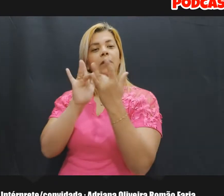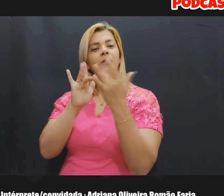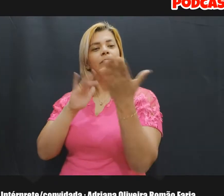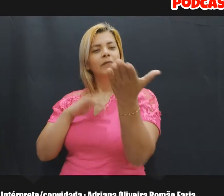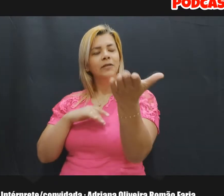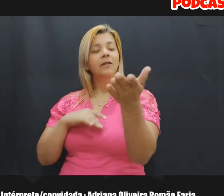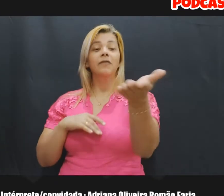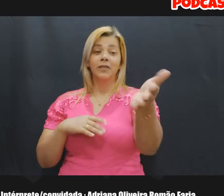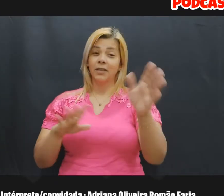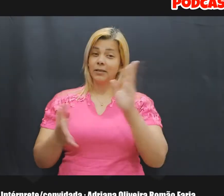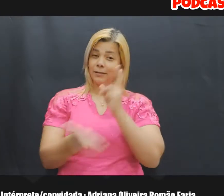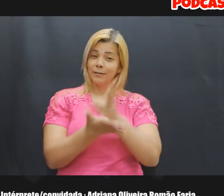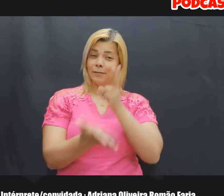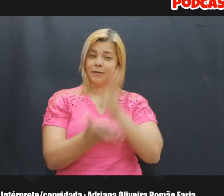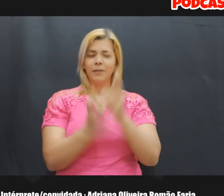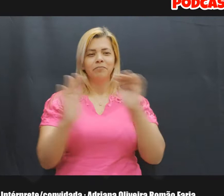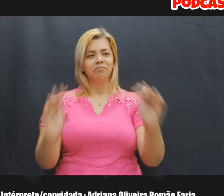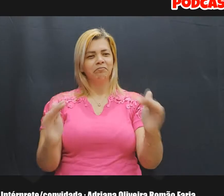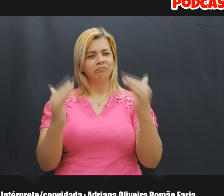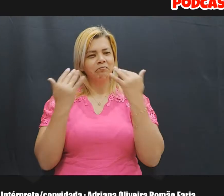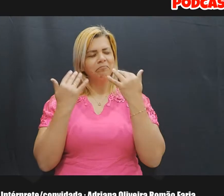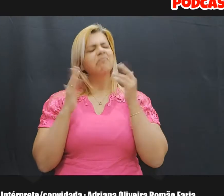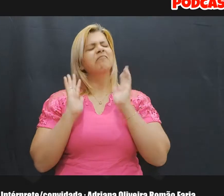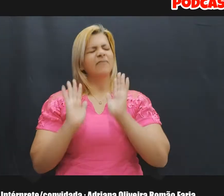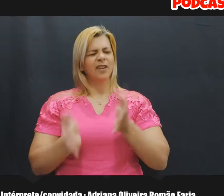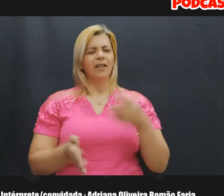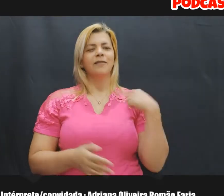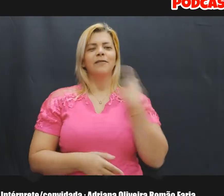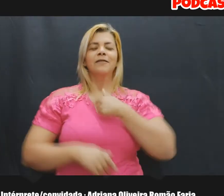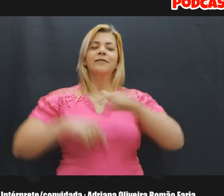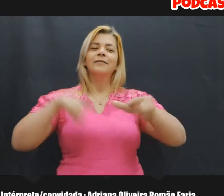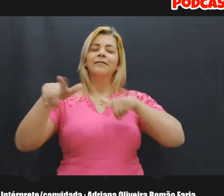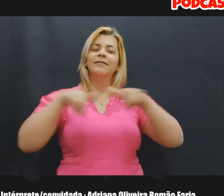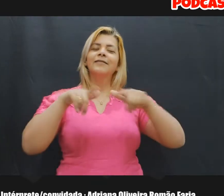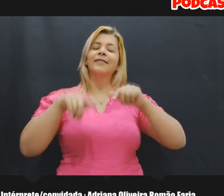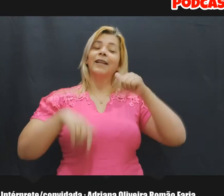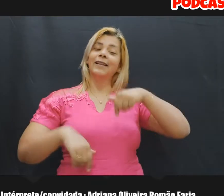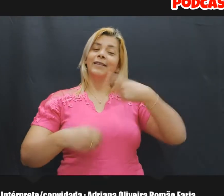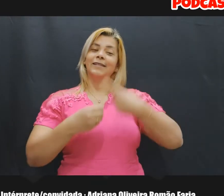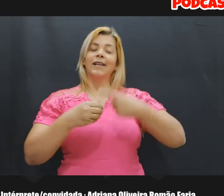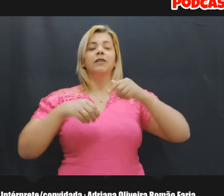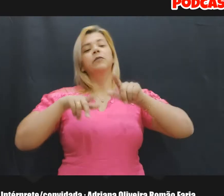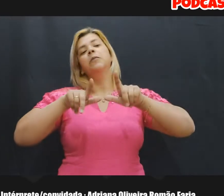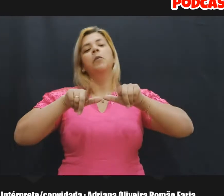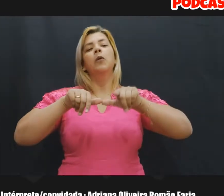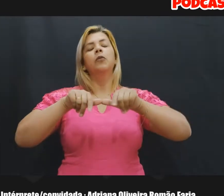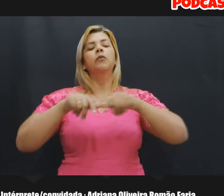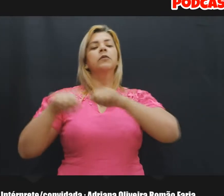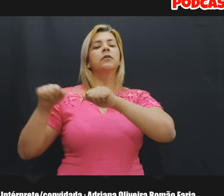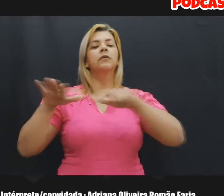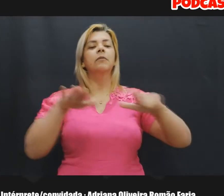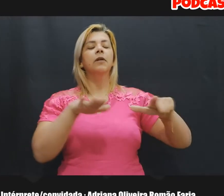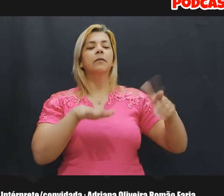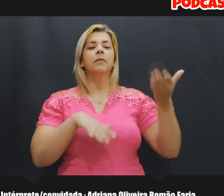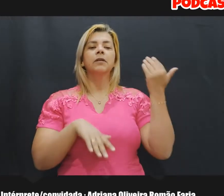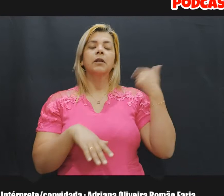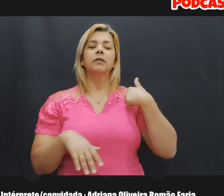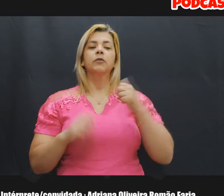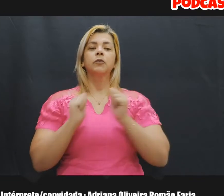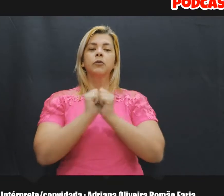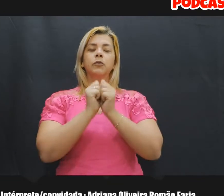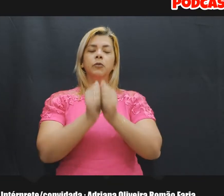amigo que nos acompanha já de longa data desde nossos trabalhos com o Tá na Rede Bauru. Na semana passada, eu, juntamente do